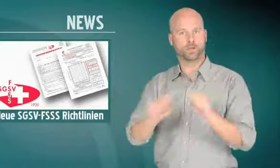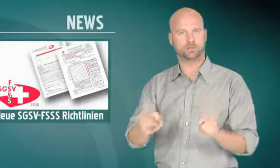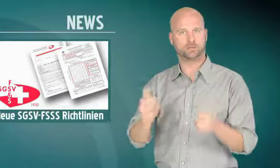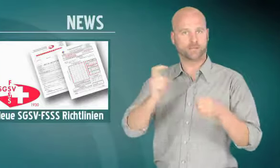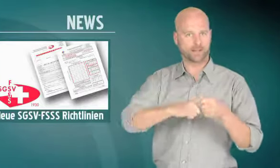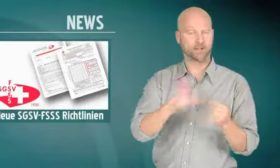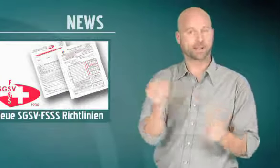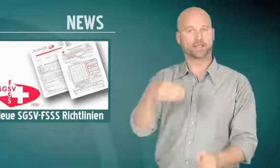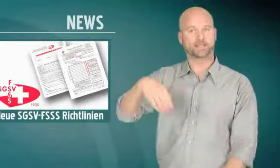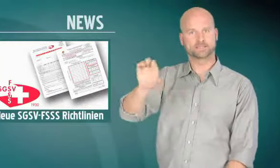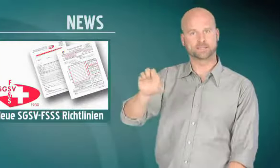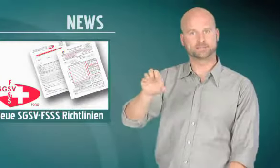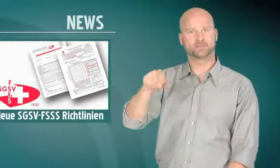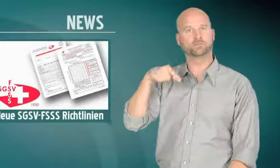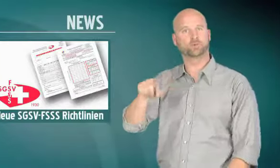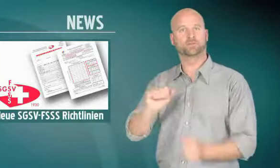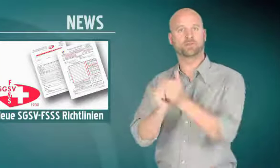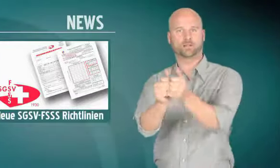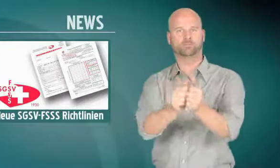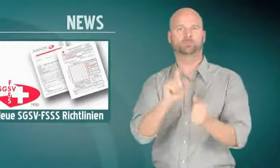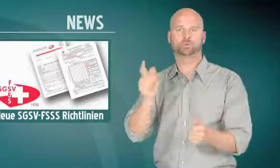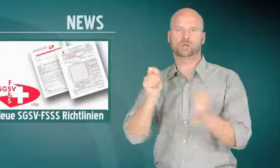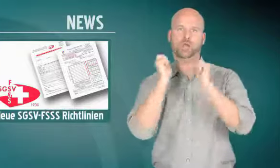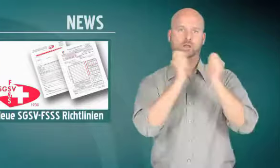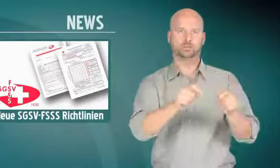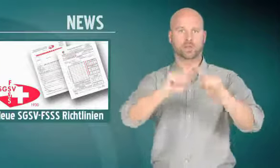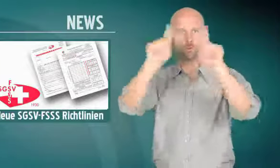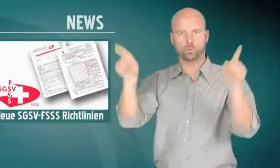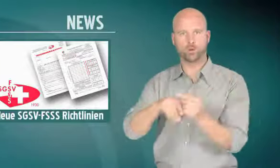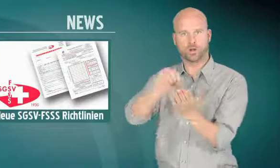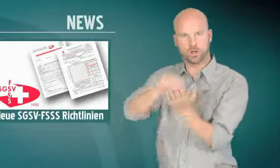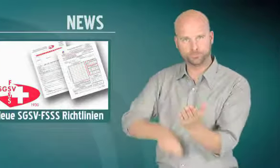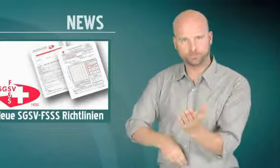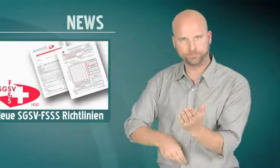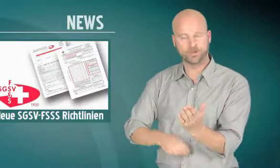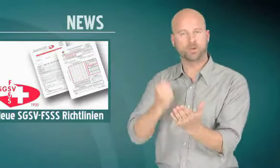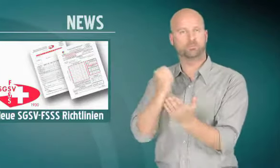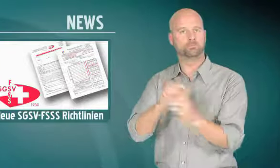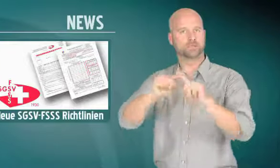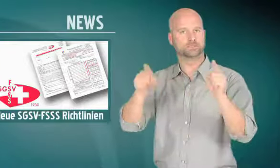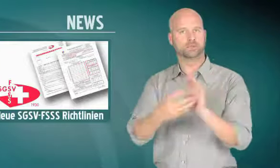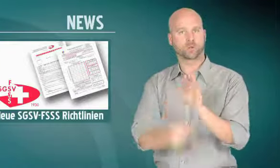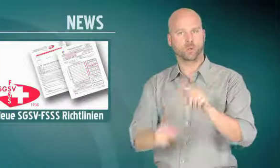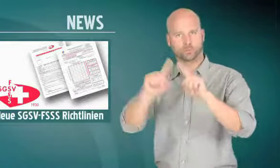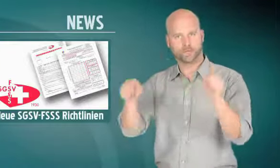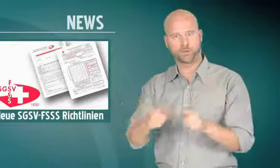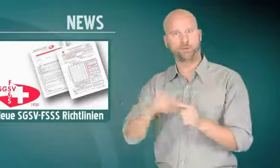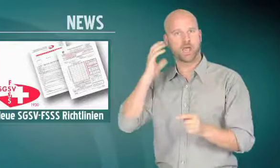Schweizerischen Gehörlosensportverband eintreten möchte, muss das Antragsformular, eine Passkopie sowie ein Audiogramm des